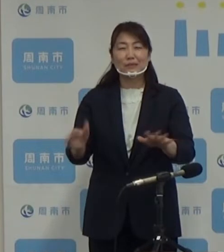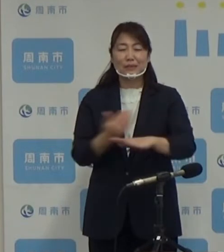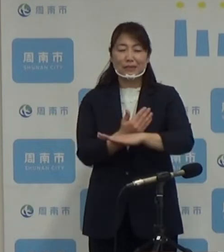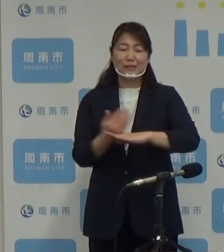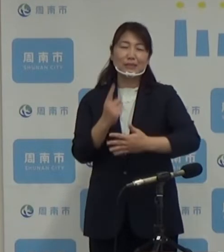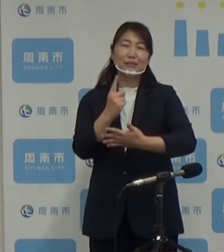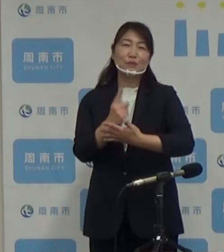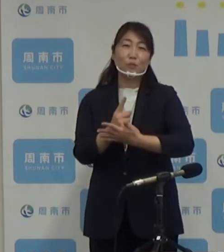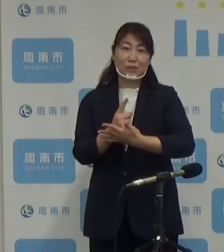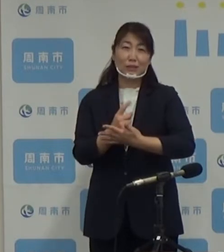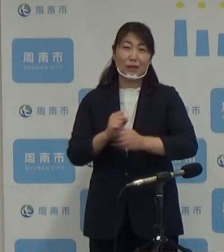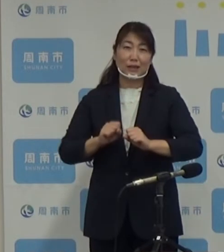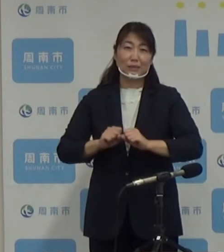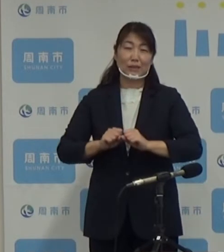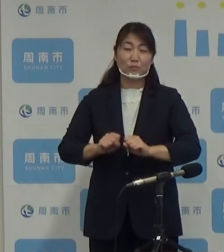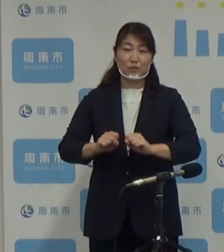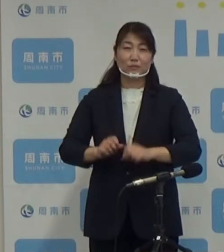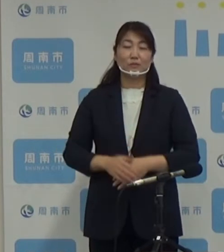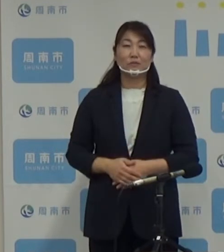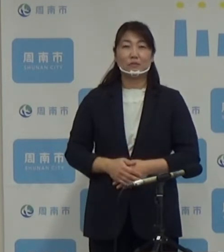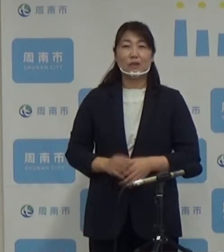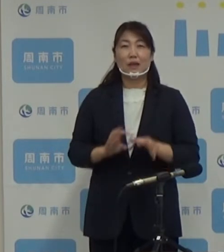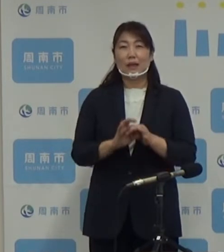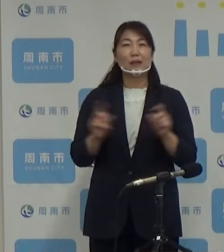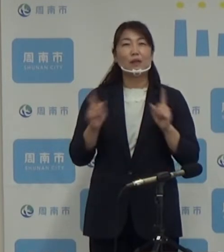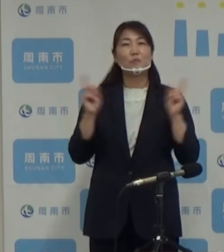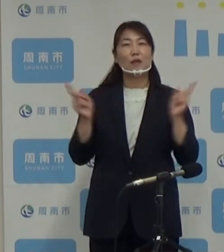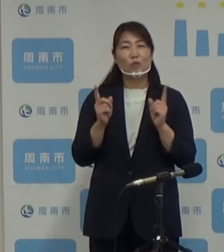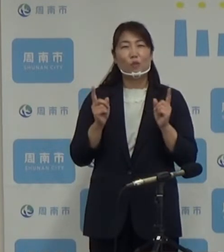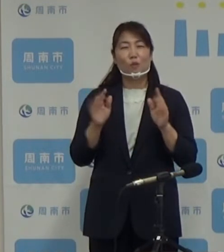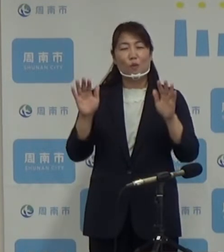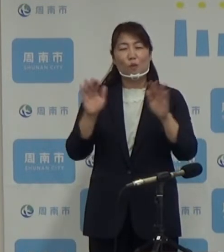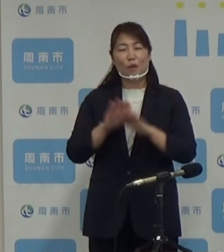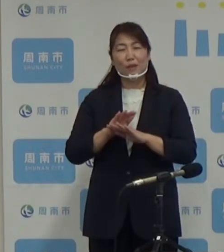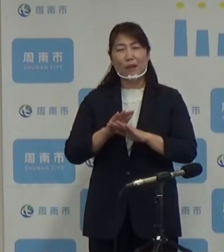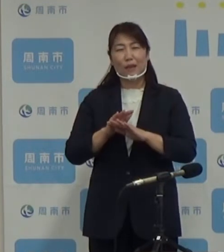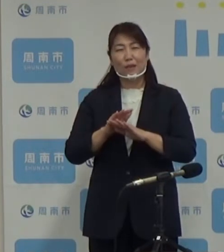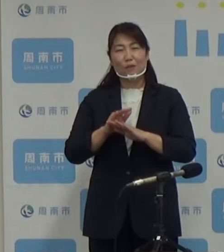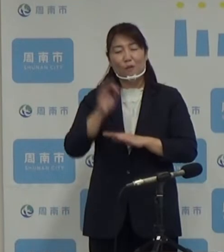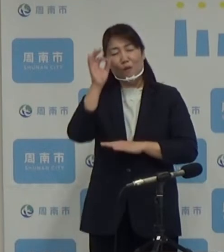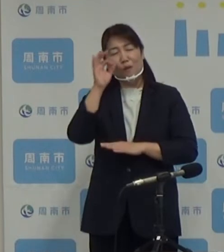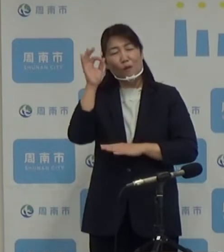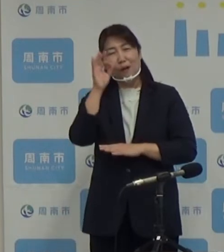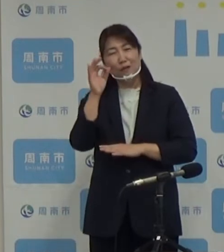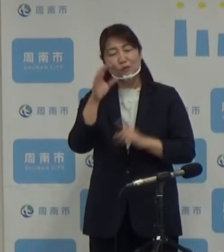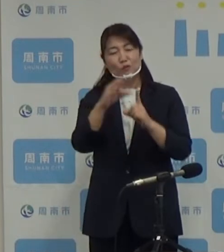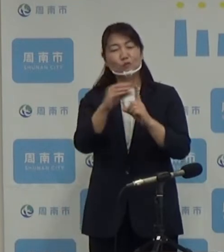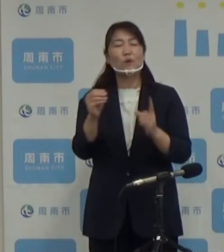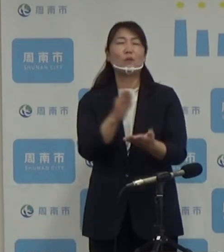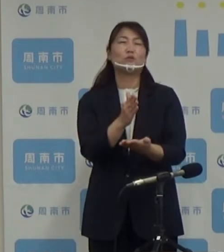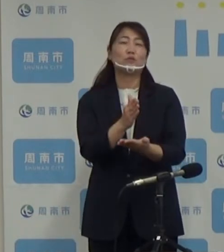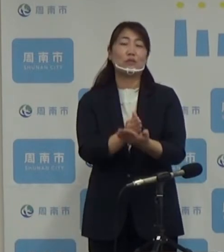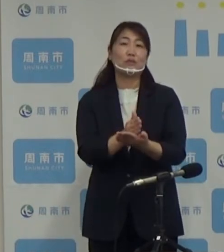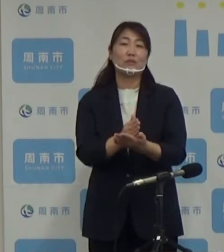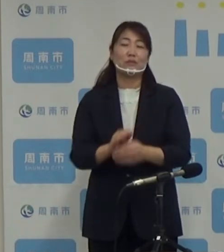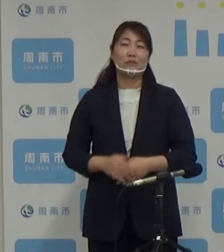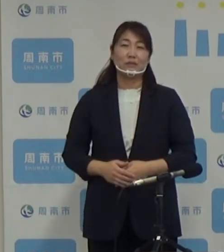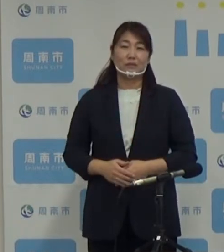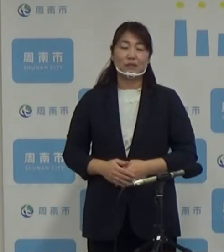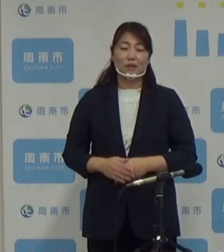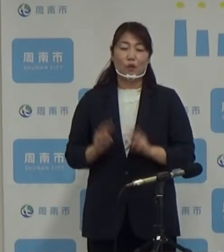開催いたします関連イベントの工場夜景観賞ツアーは中止とし大型